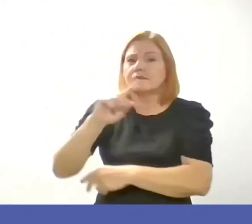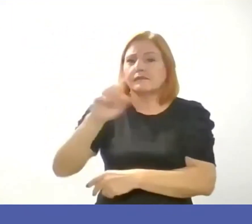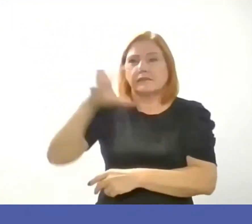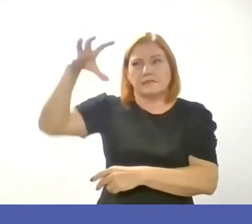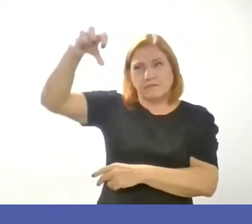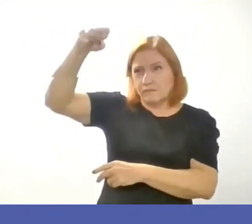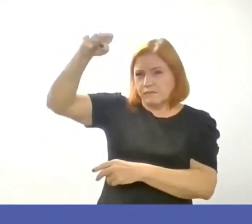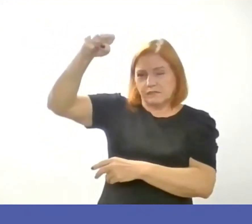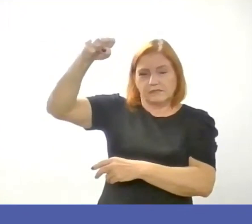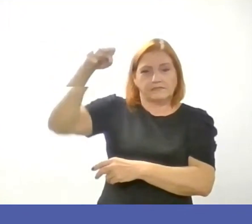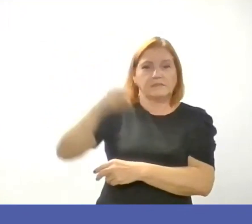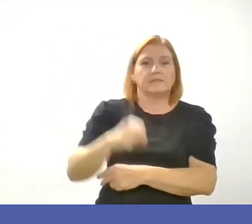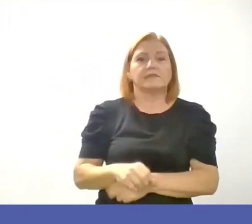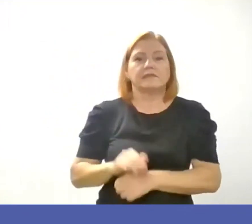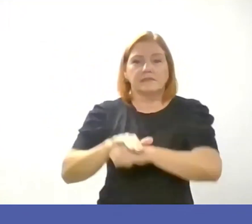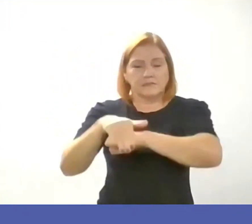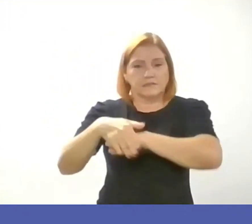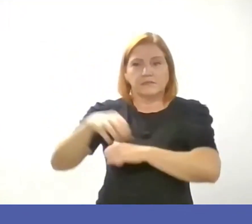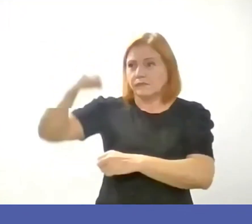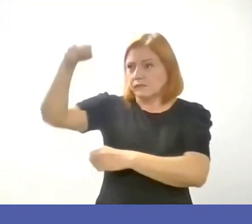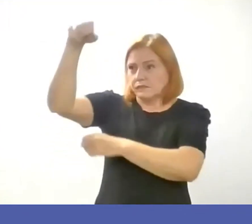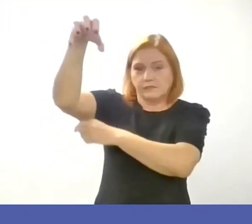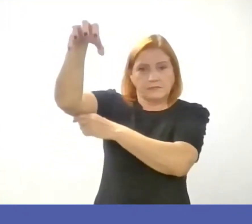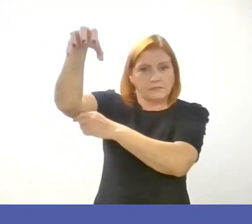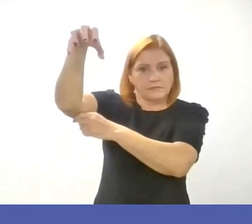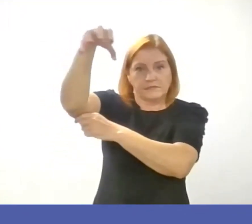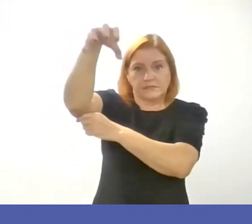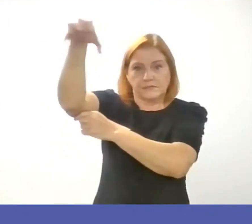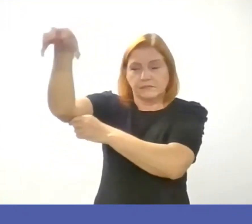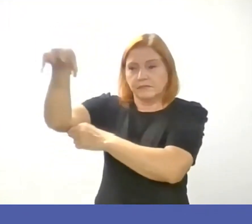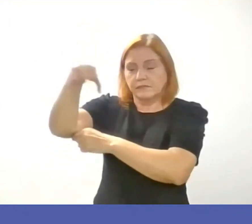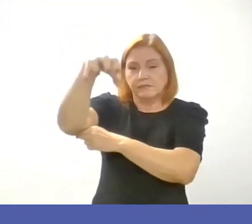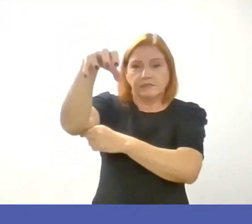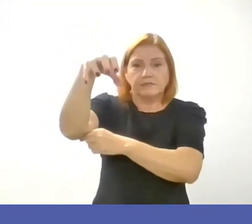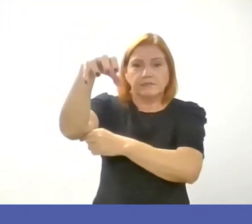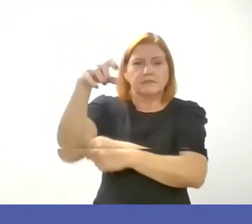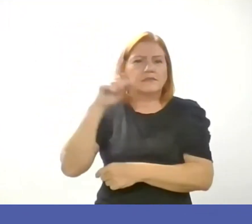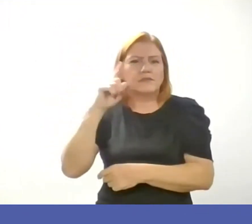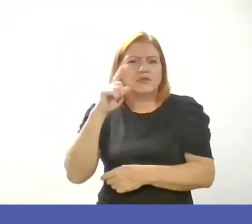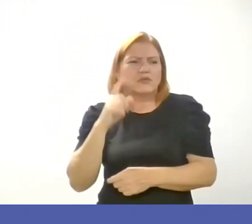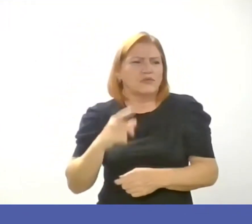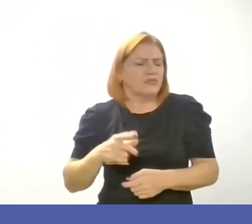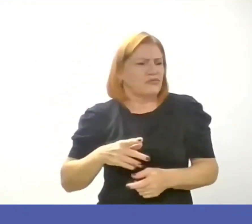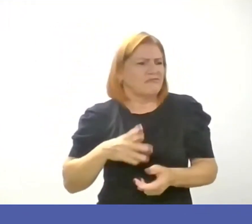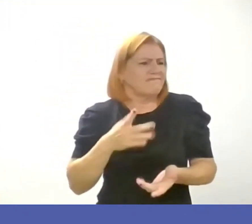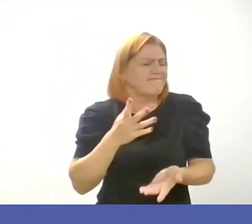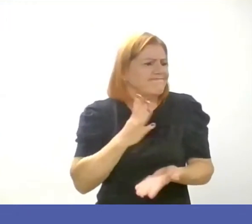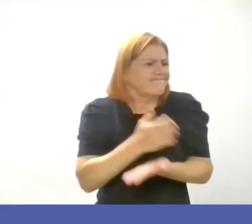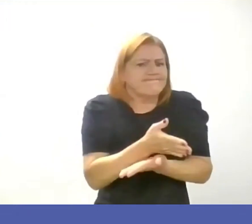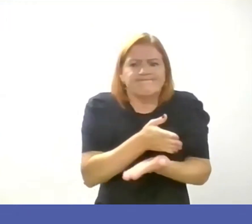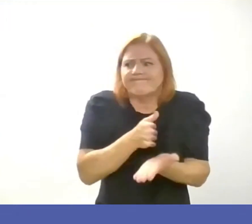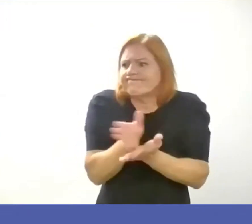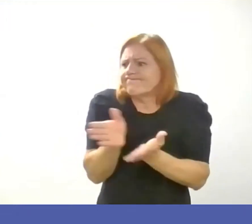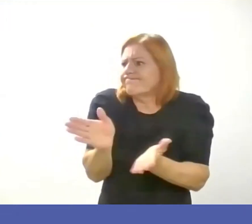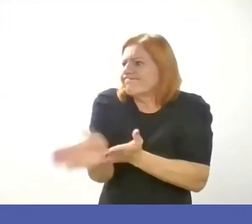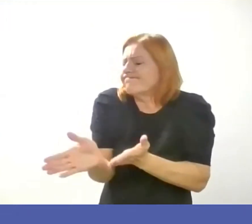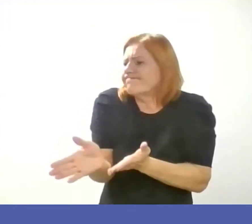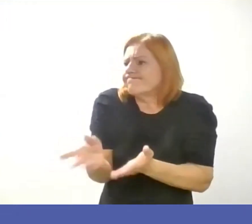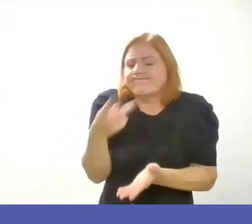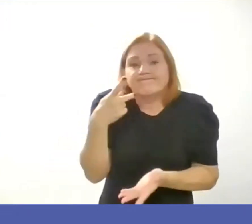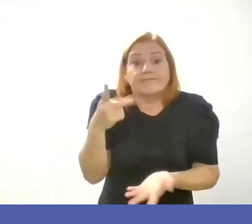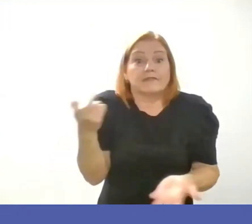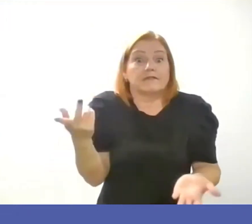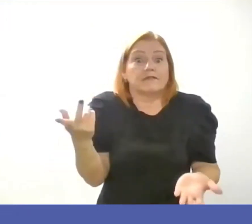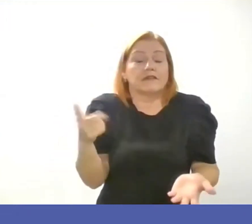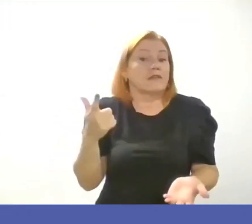dia que interromper a palavra profética, nós estaremos perdidos, estaremos sem direção. Graças a Deus que a lâmpada nossa